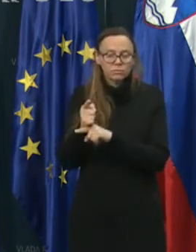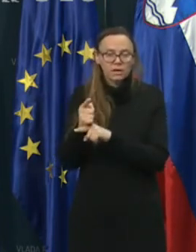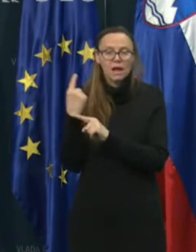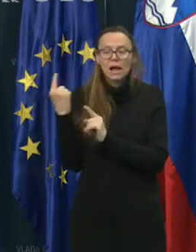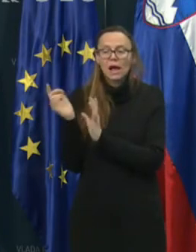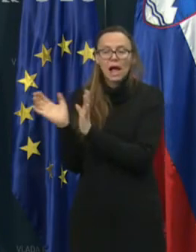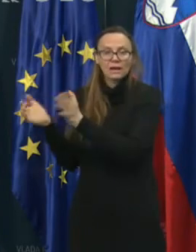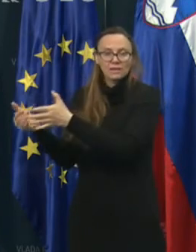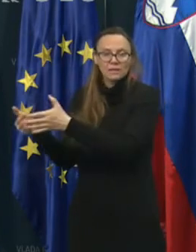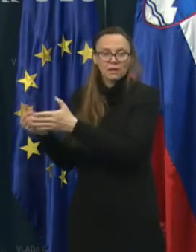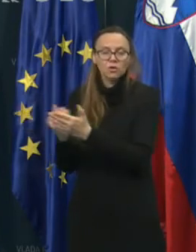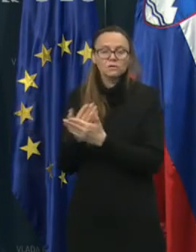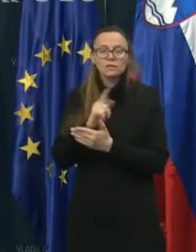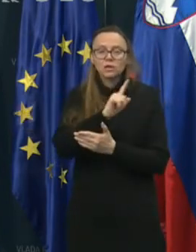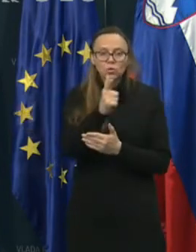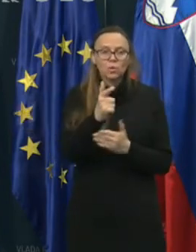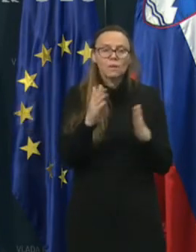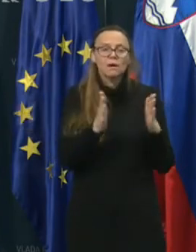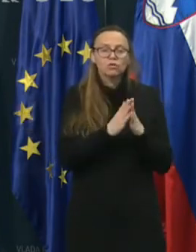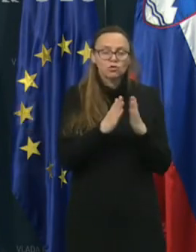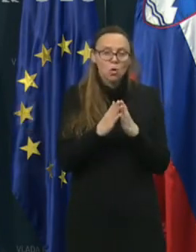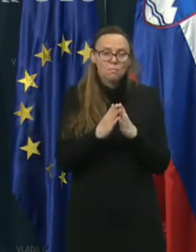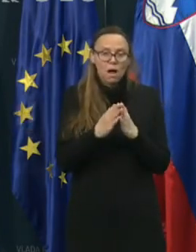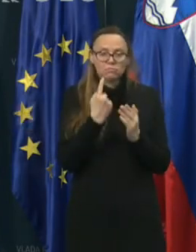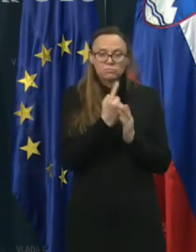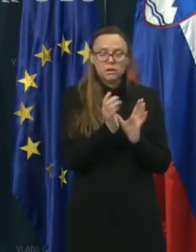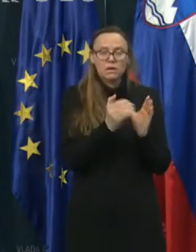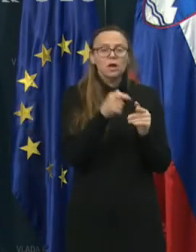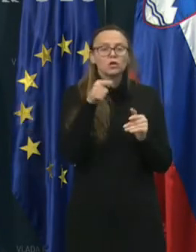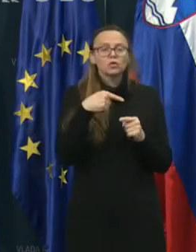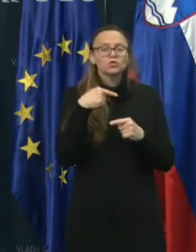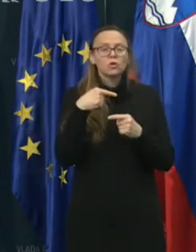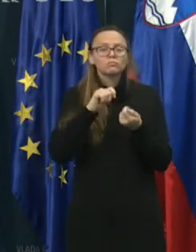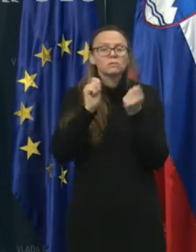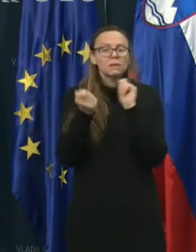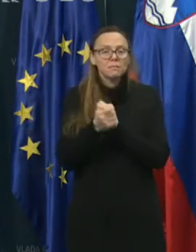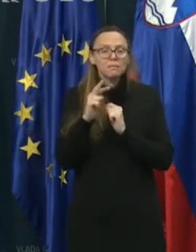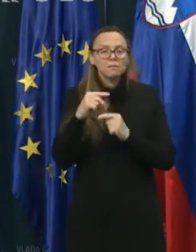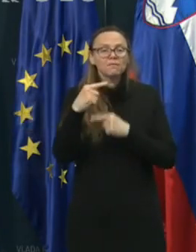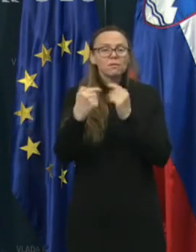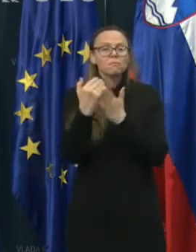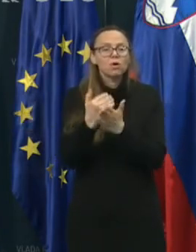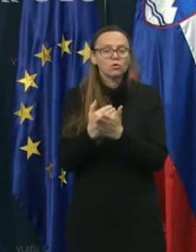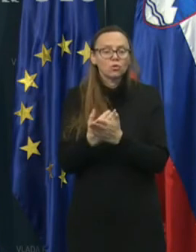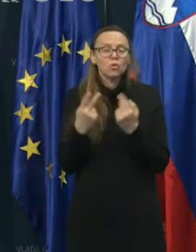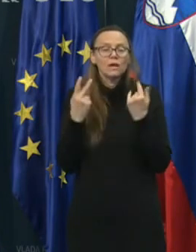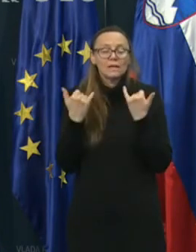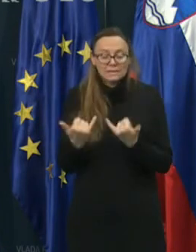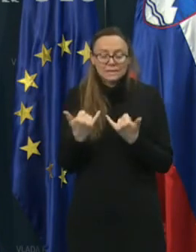karanteno, za ostale pa karanteno doma. To so spremembe v protokolih, ki se zdaj izvajajo iz dneva v